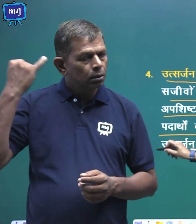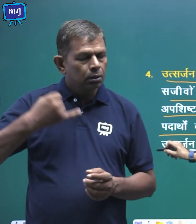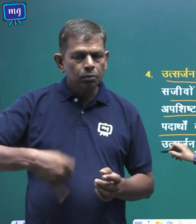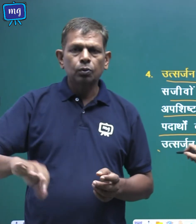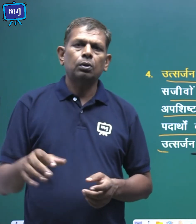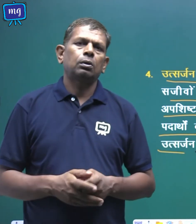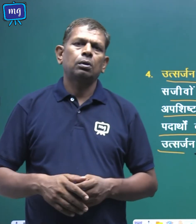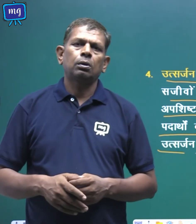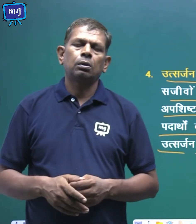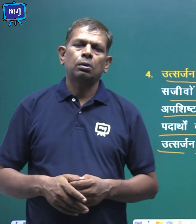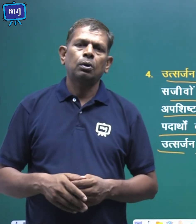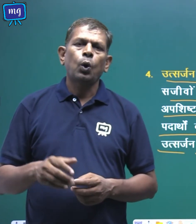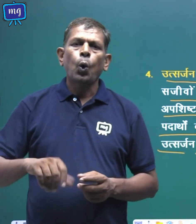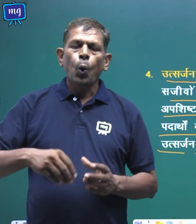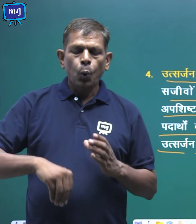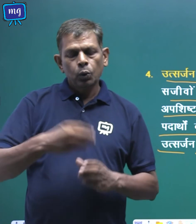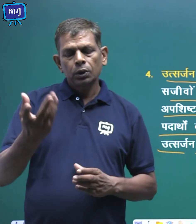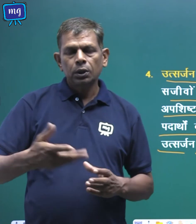उत्सर्जन कहलाता है।